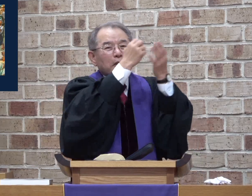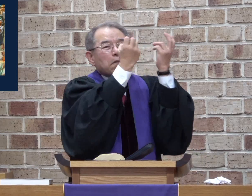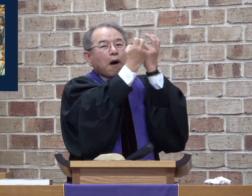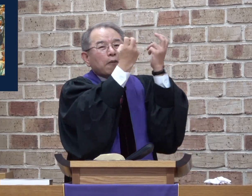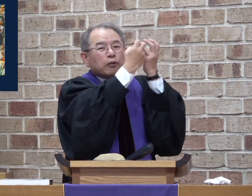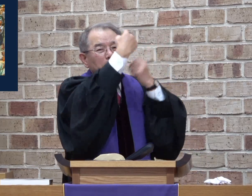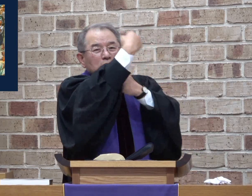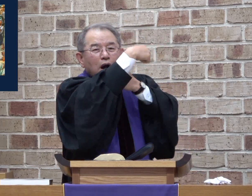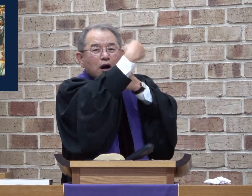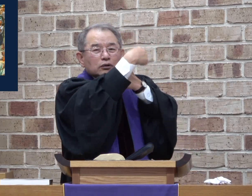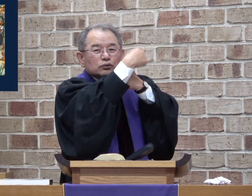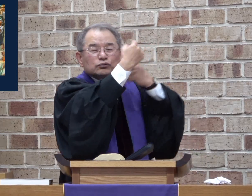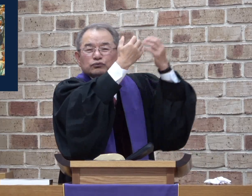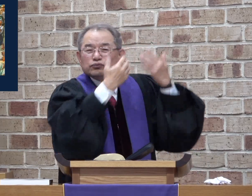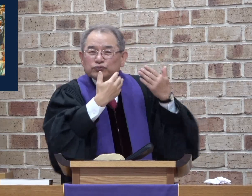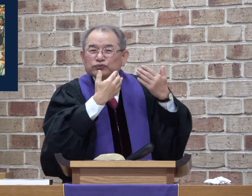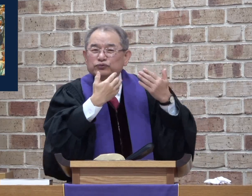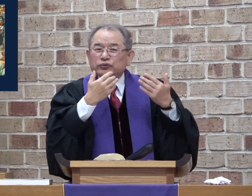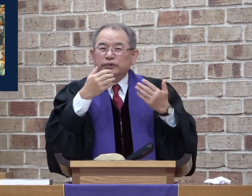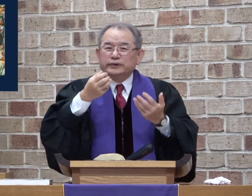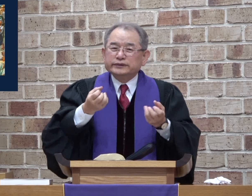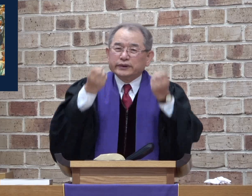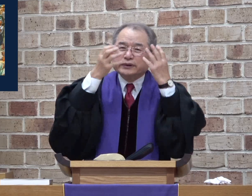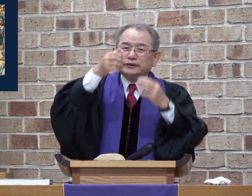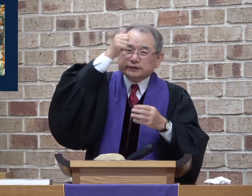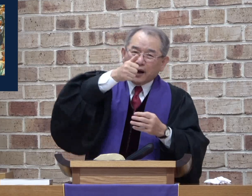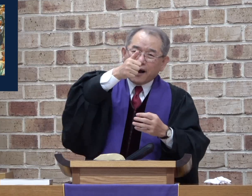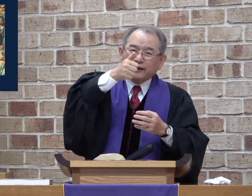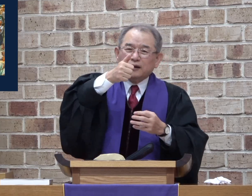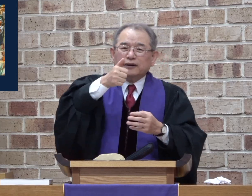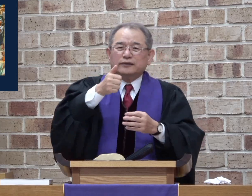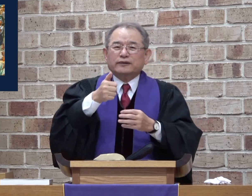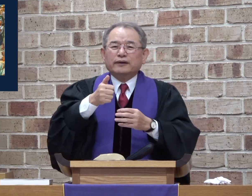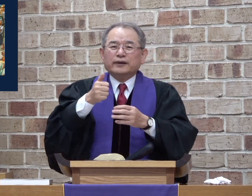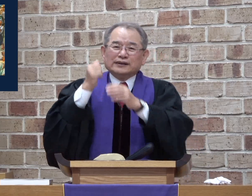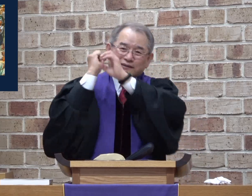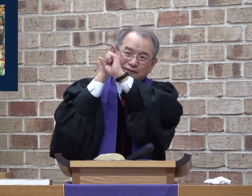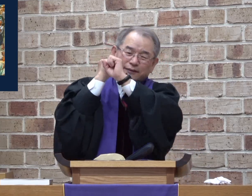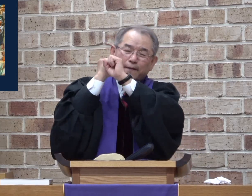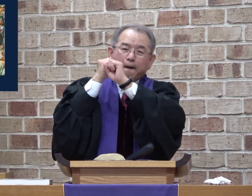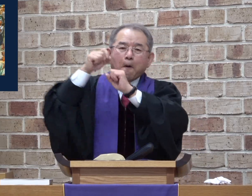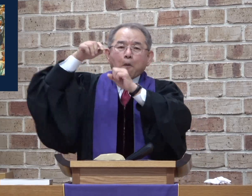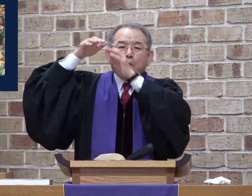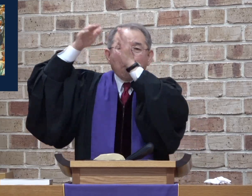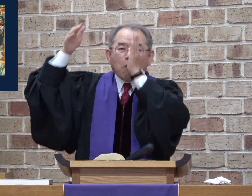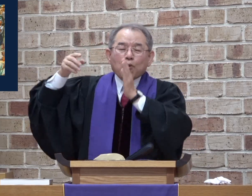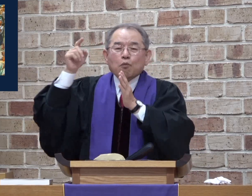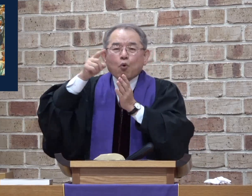하나님께서 방법을 가르쳐 주셨습니다. 제사장이 법궤를,